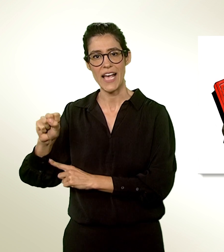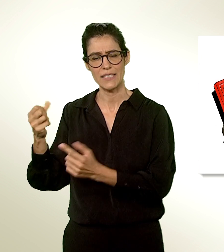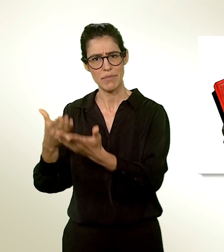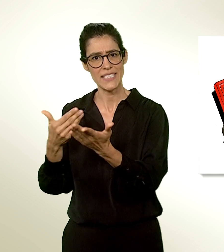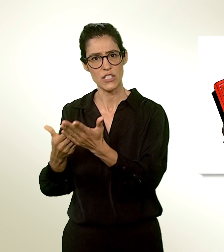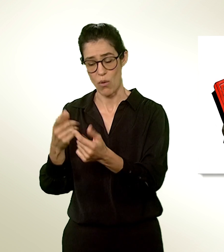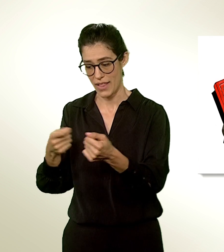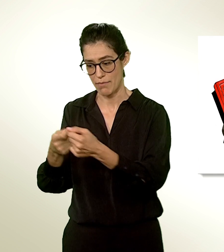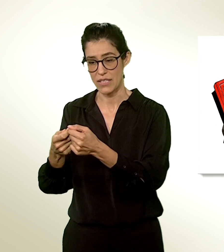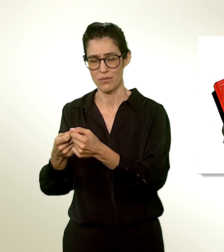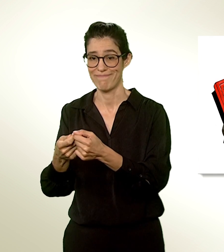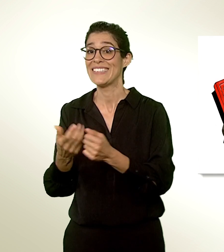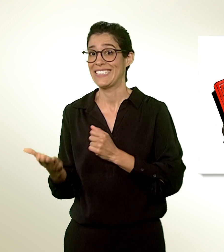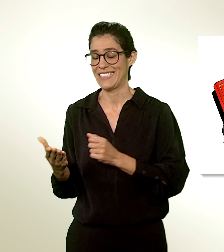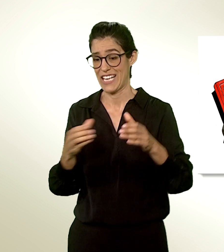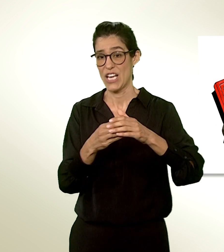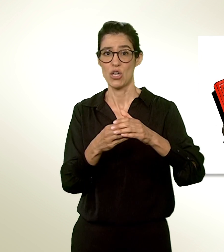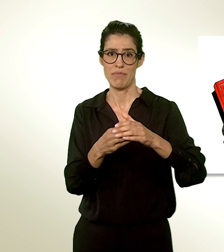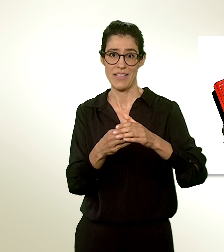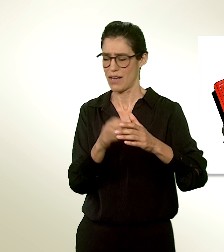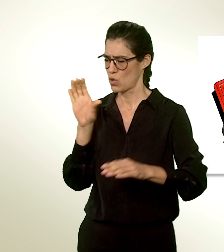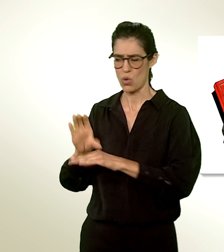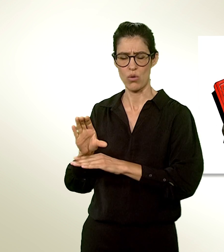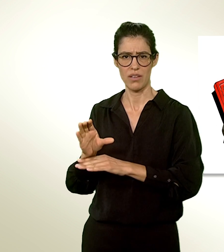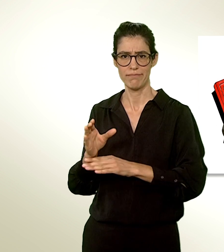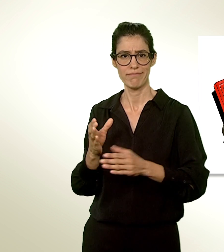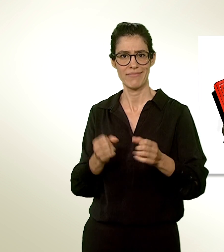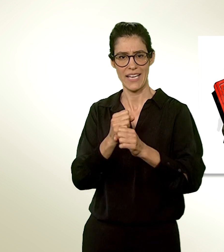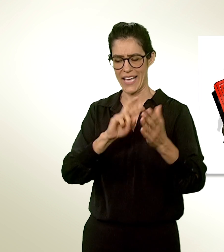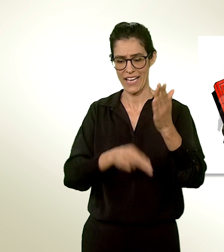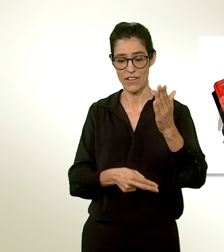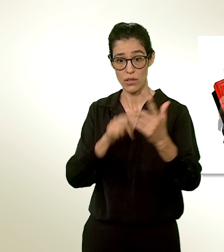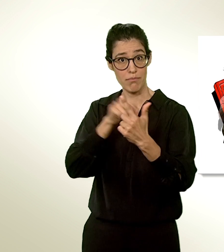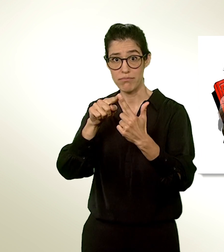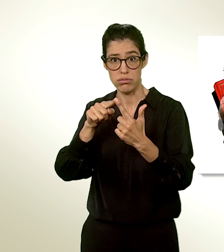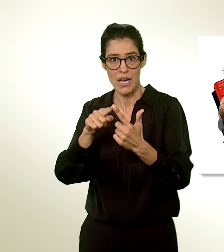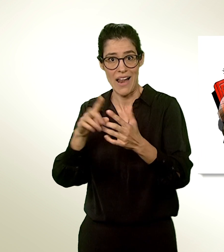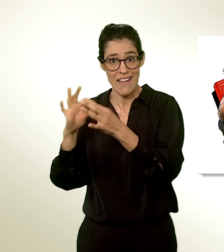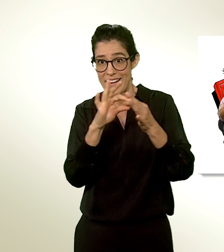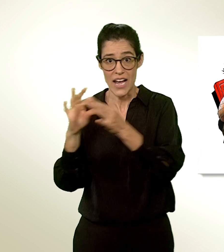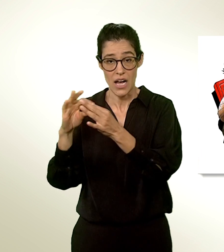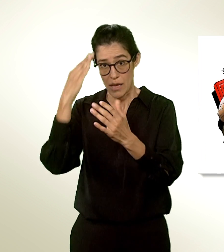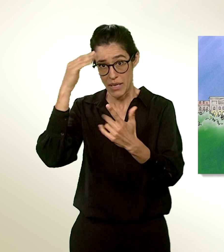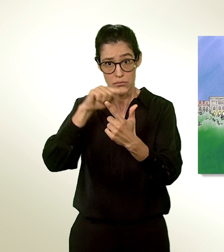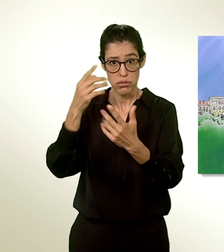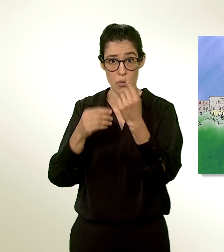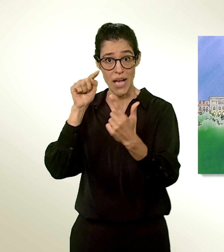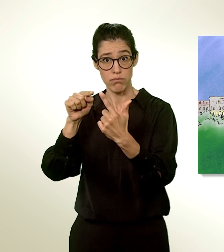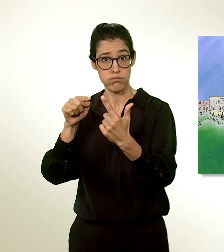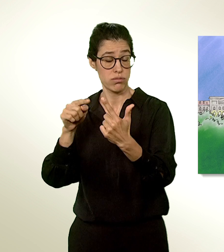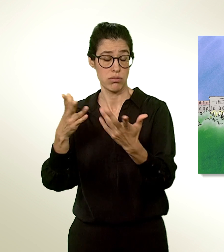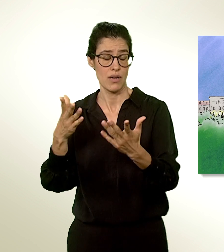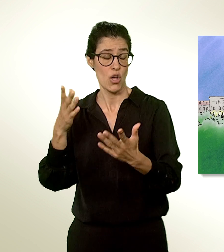objet est combattu par référendum. Les deux objets sont liés. Si l'un d'eux est refusé, c'est toute la réforme qui échoue. Lors des